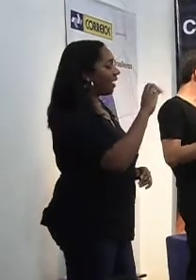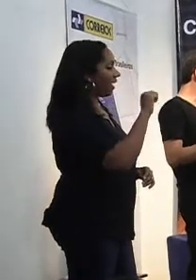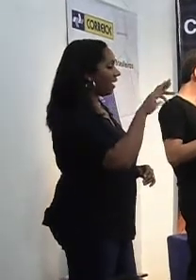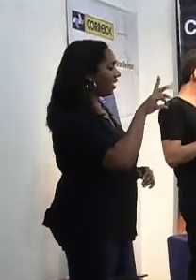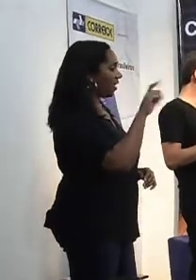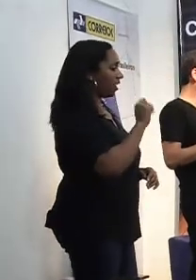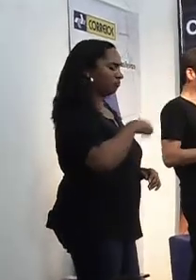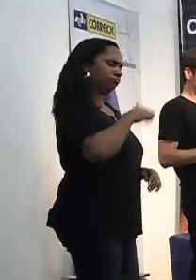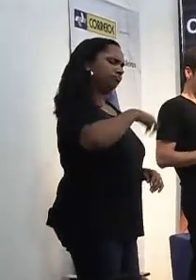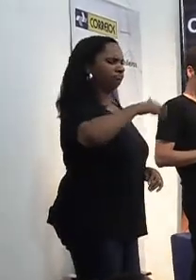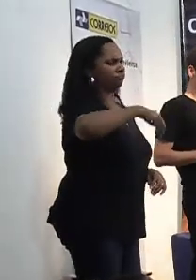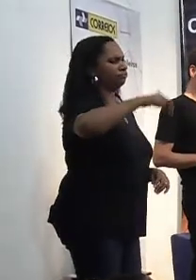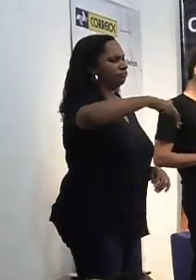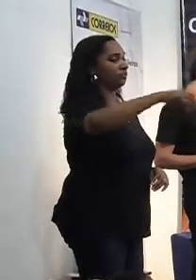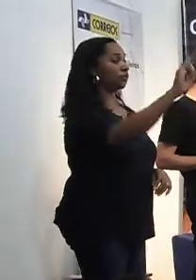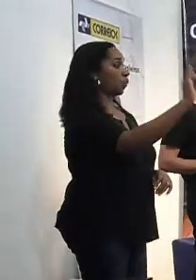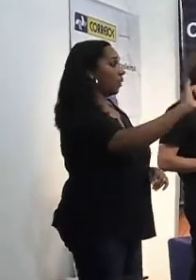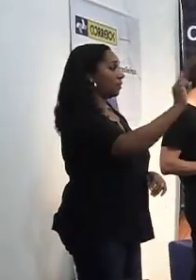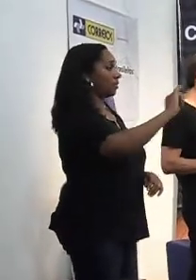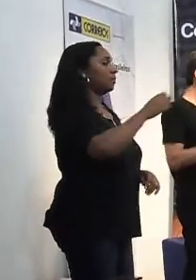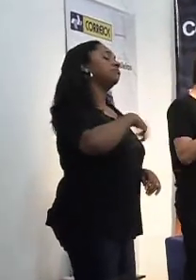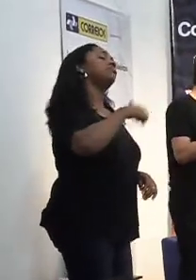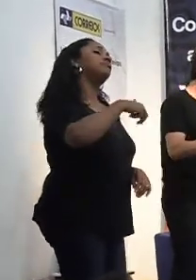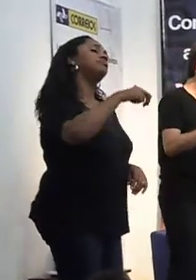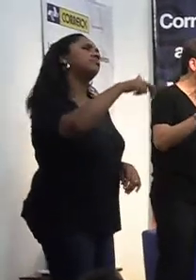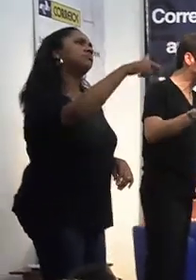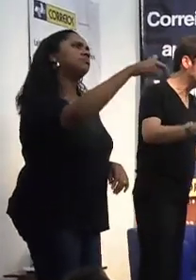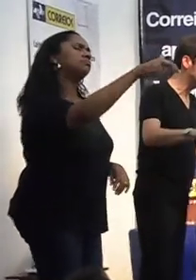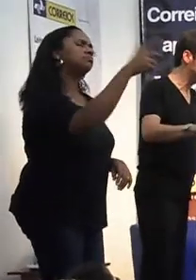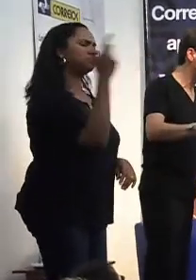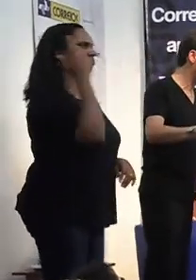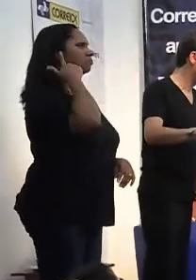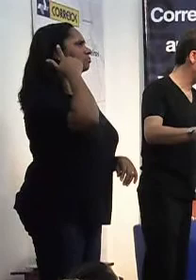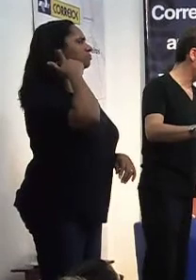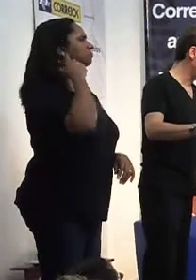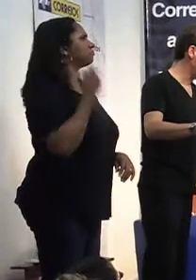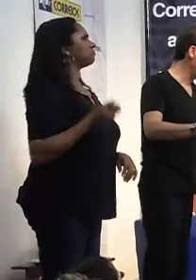caminhando rápido pelo corredor do shopping Iguatemi, quando ouviu um ruído.